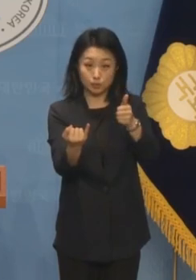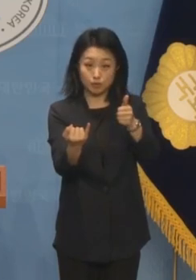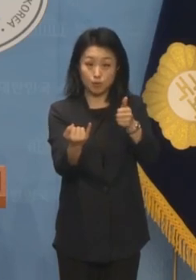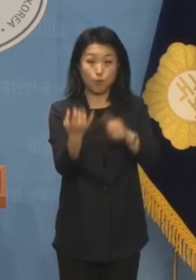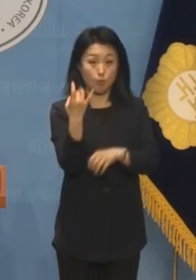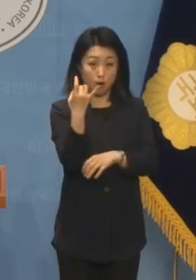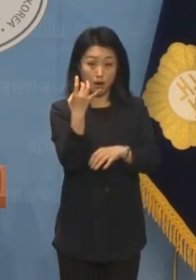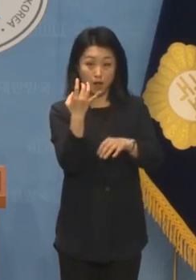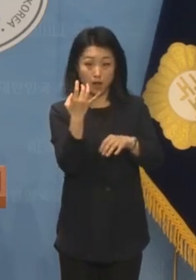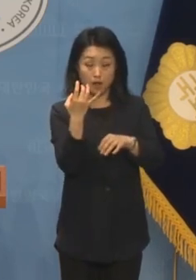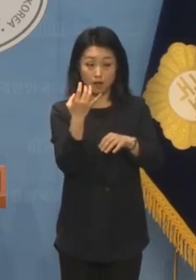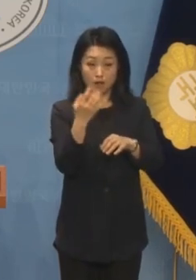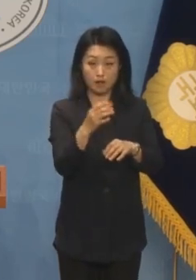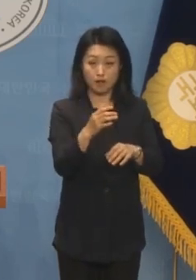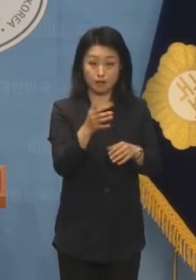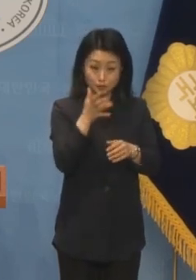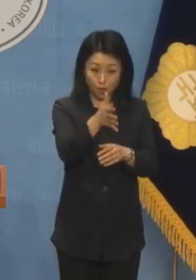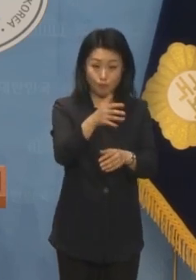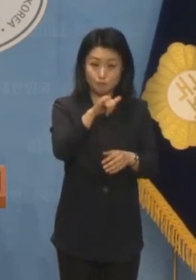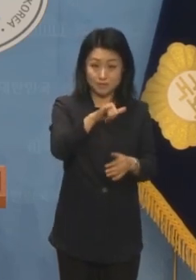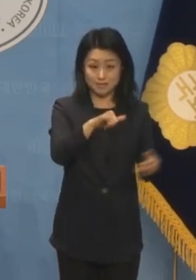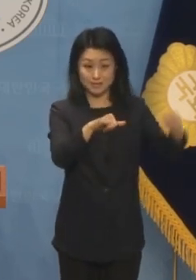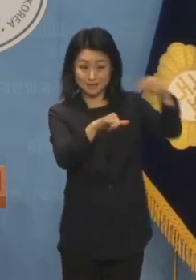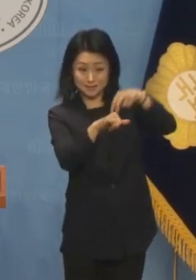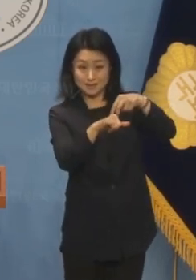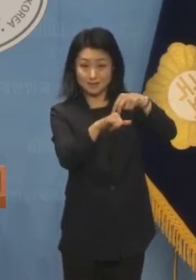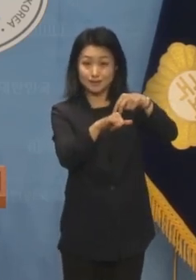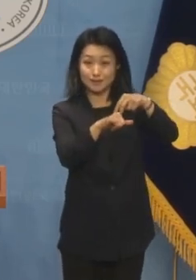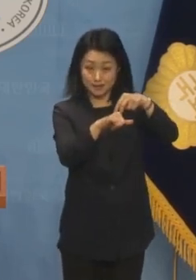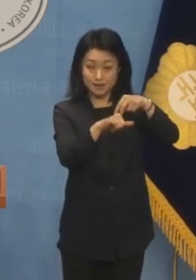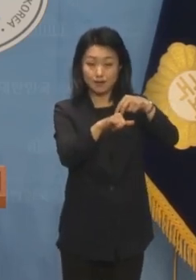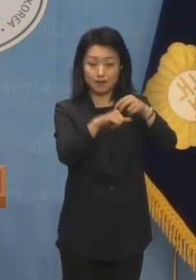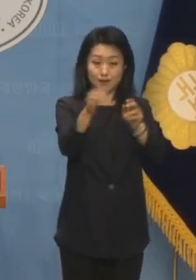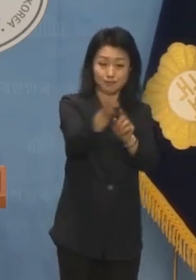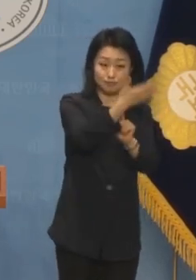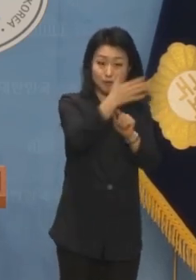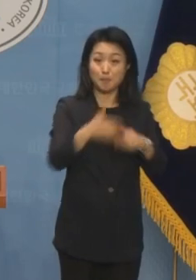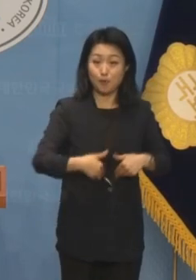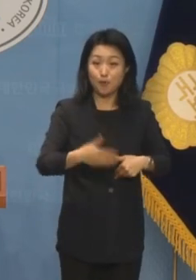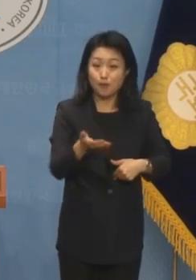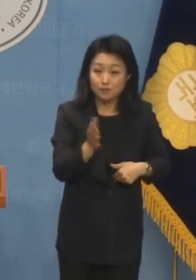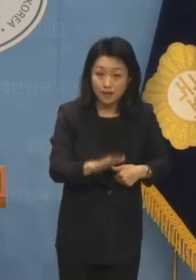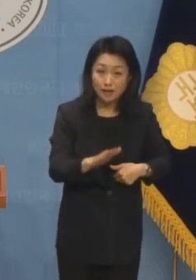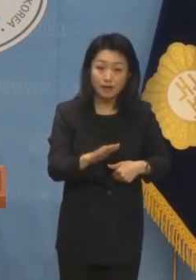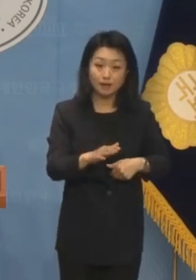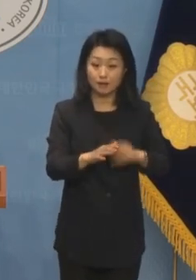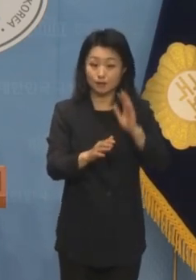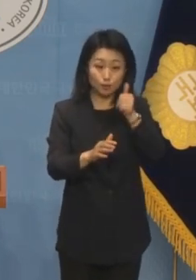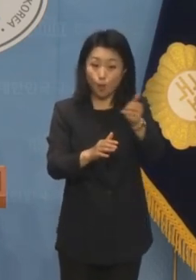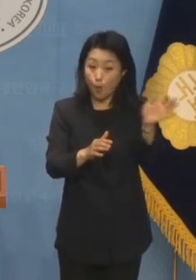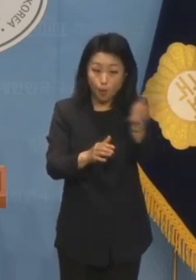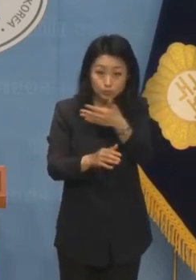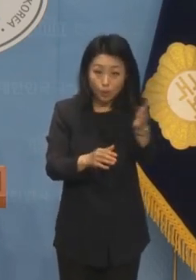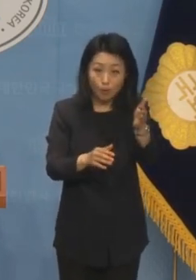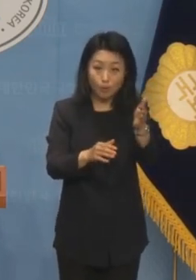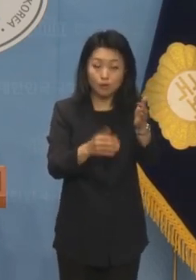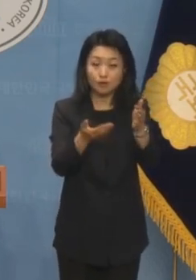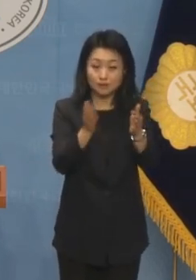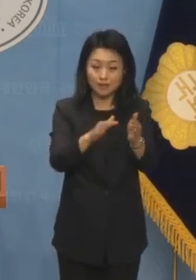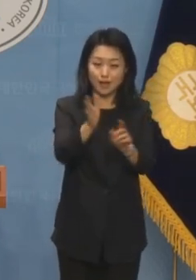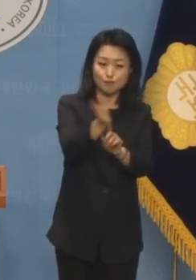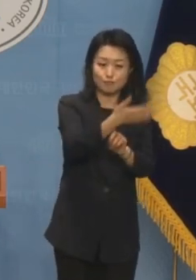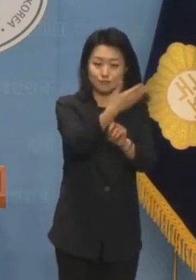않으면 달 수 없는 대통령 휘장을 걸고 버젓이 인도를 다녀온 것이 사실로